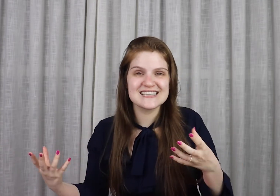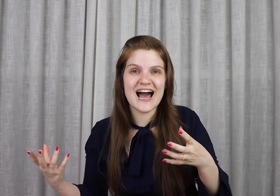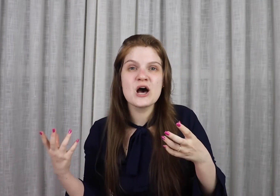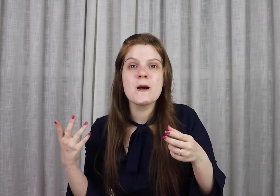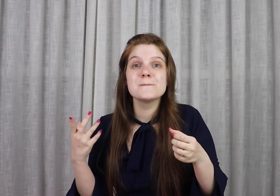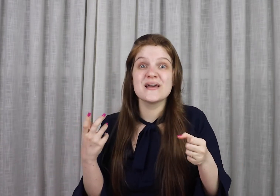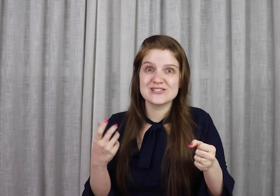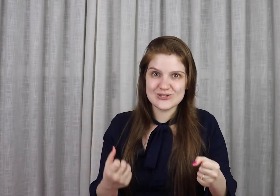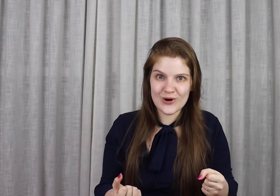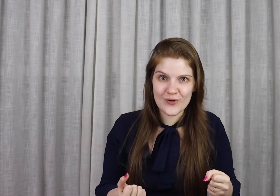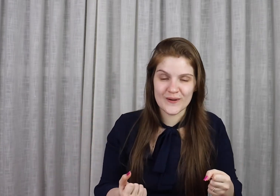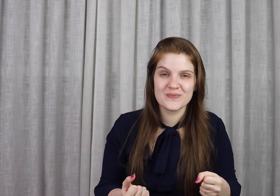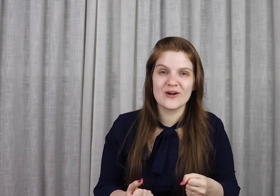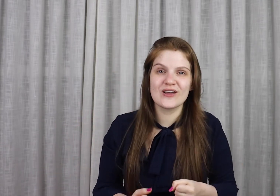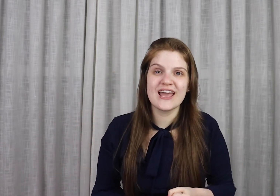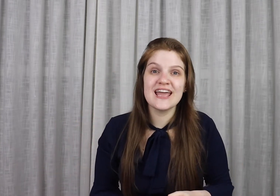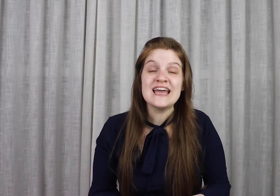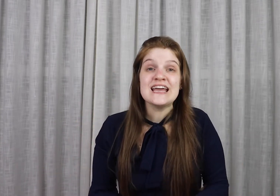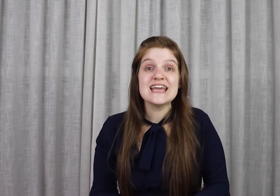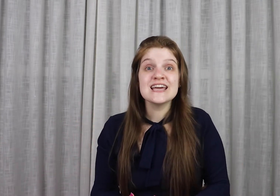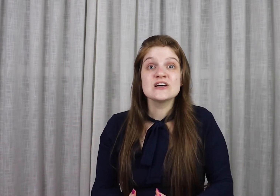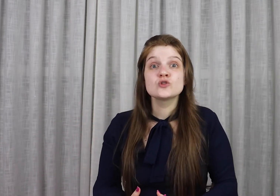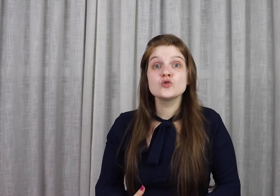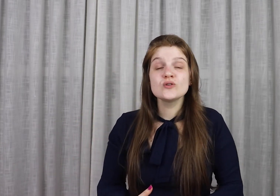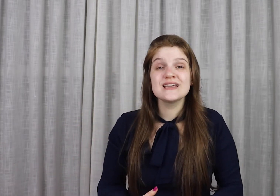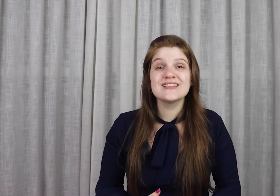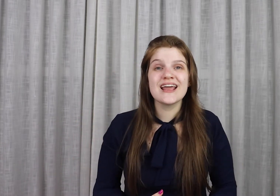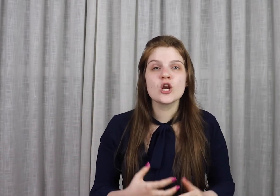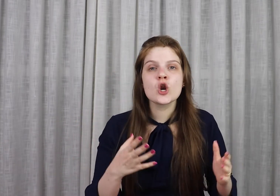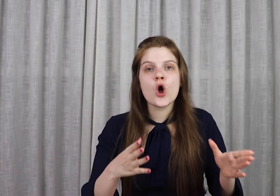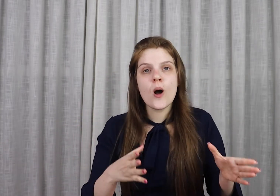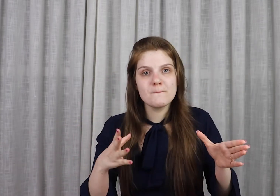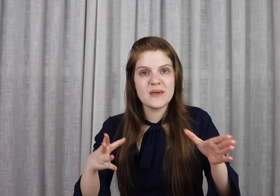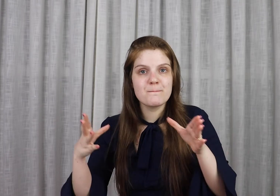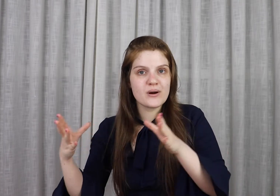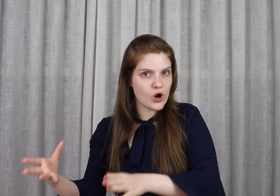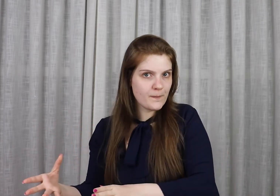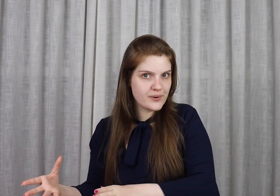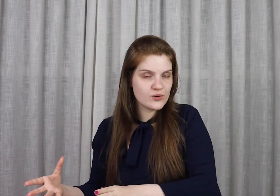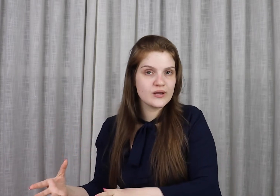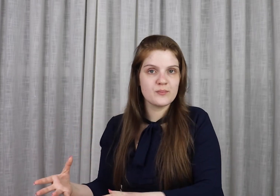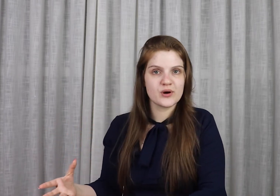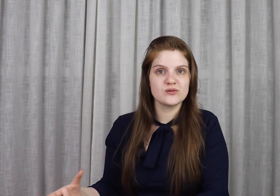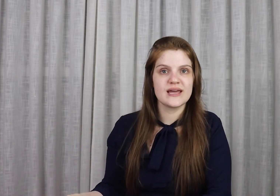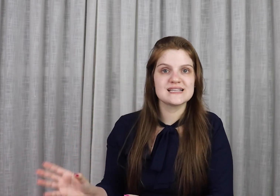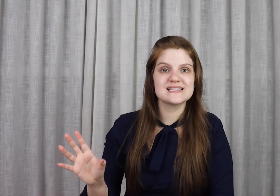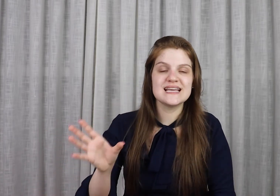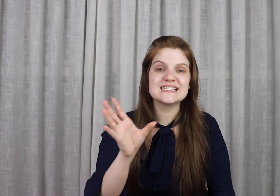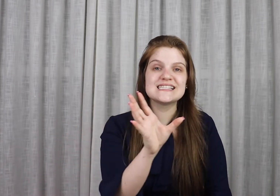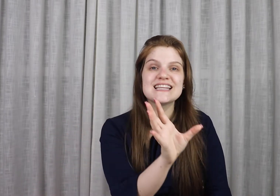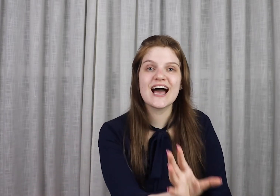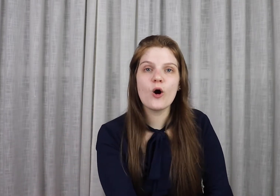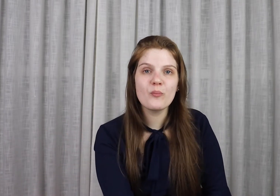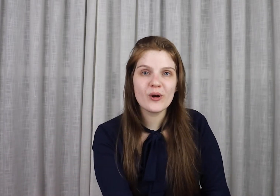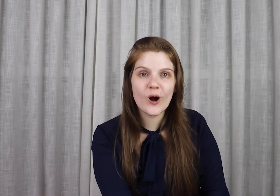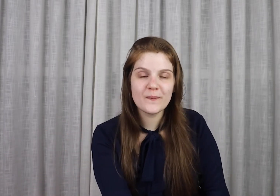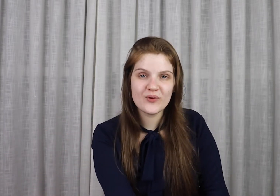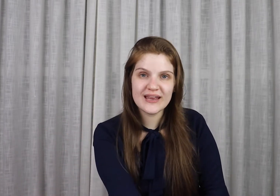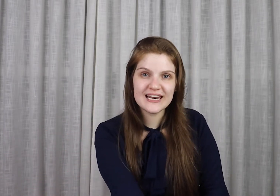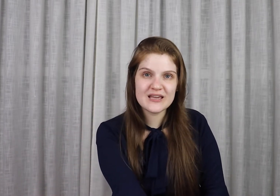da pessoa, ok? E tudo que tem nome próprio em português tem sinal próprio em